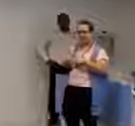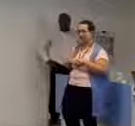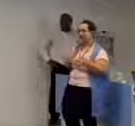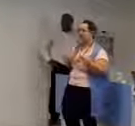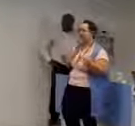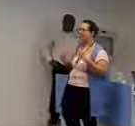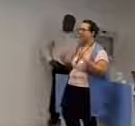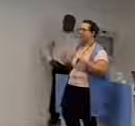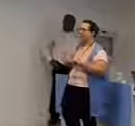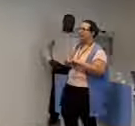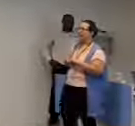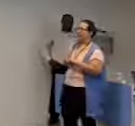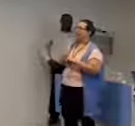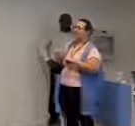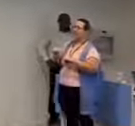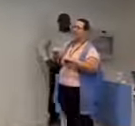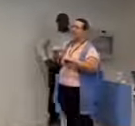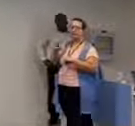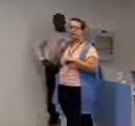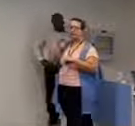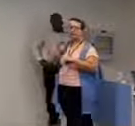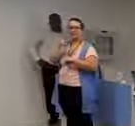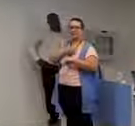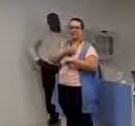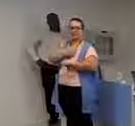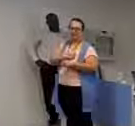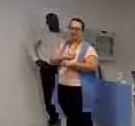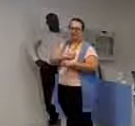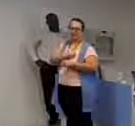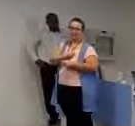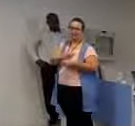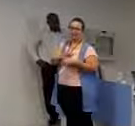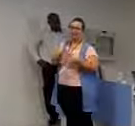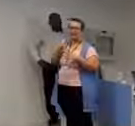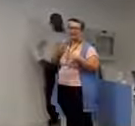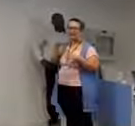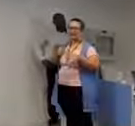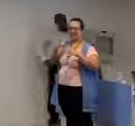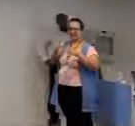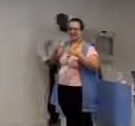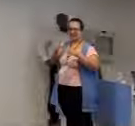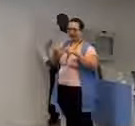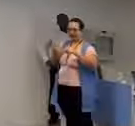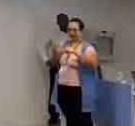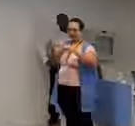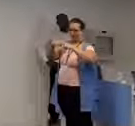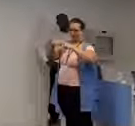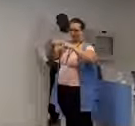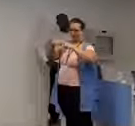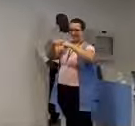aquela planicidade, aquela perpendicularidade, aquele paralelismo.